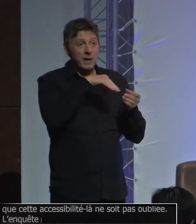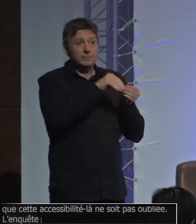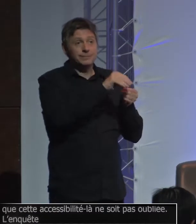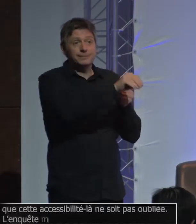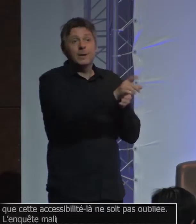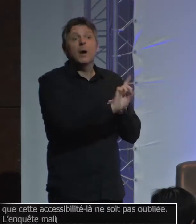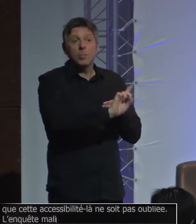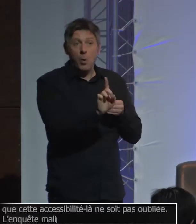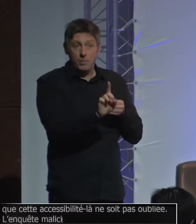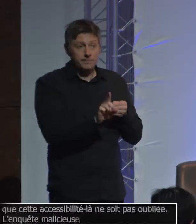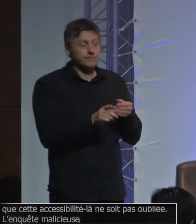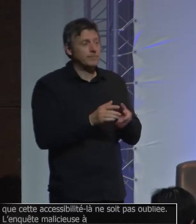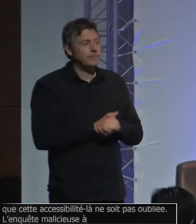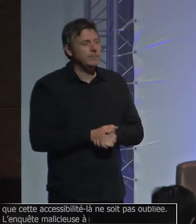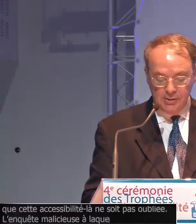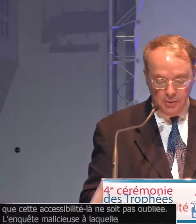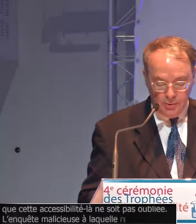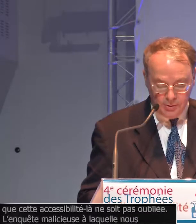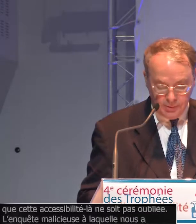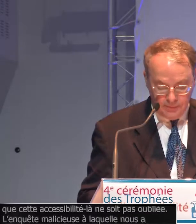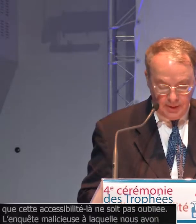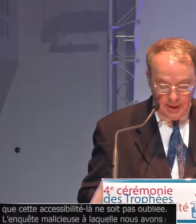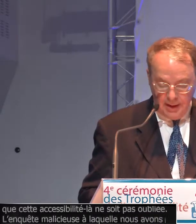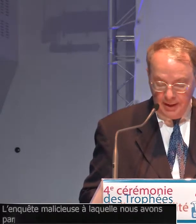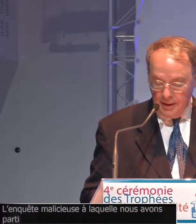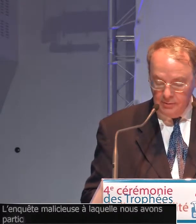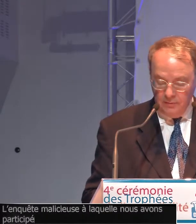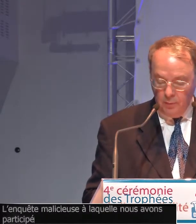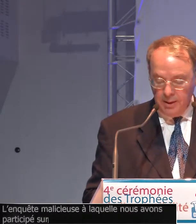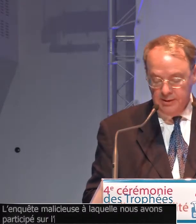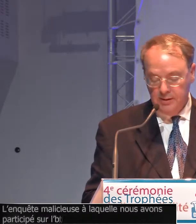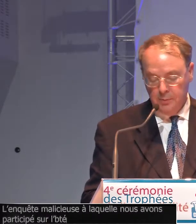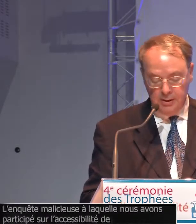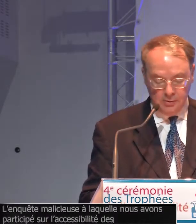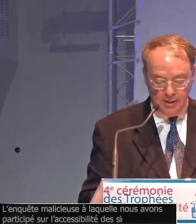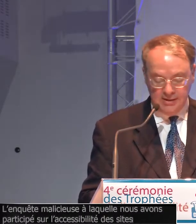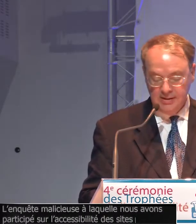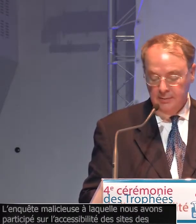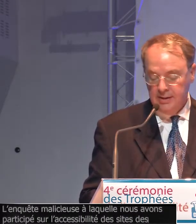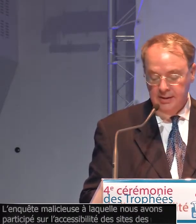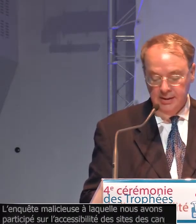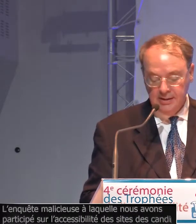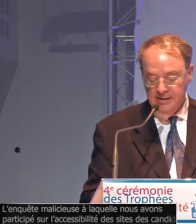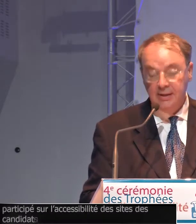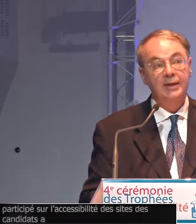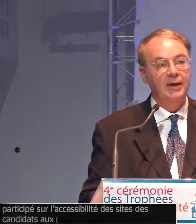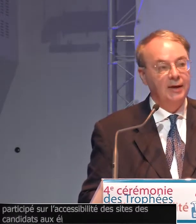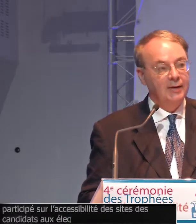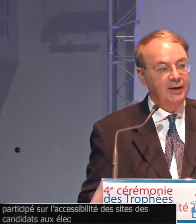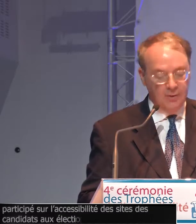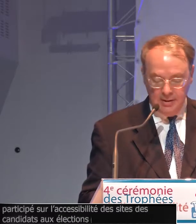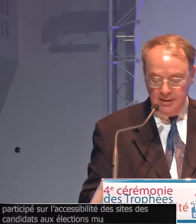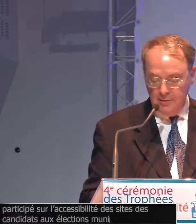oubliée. L'enquête malicieuse à laquelle nous avons participé sur l'accessibilité des